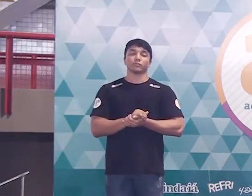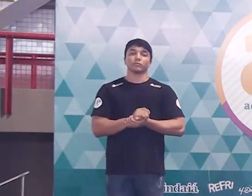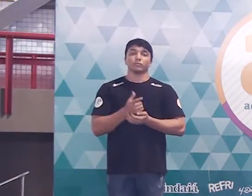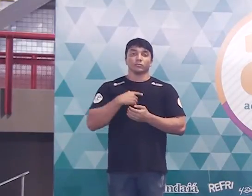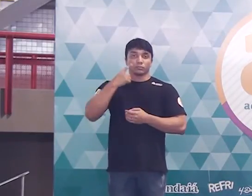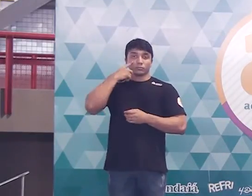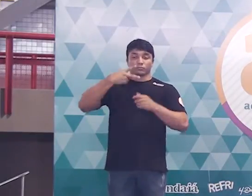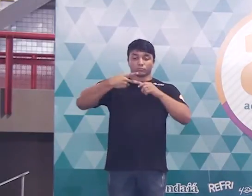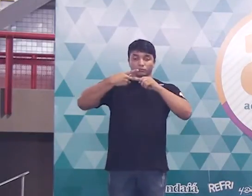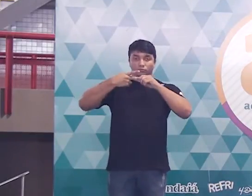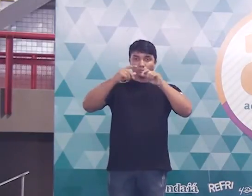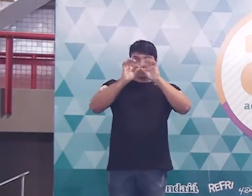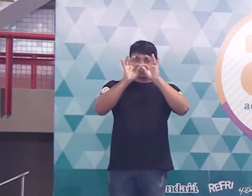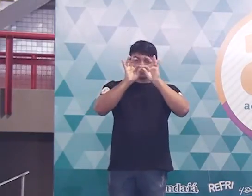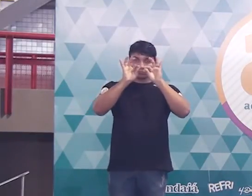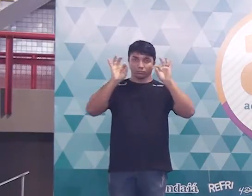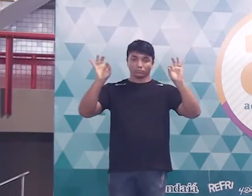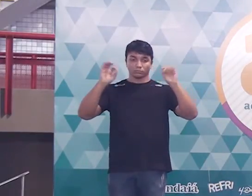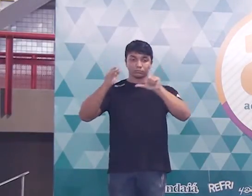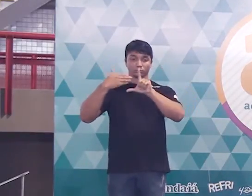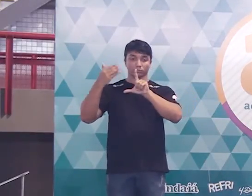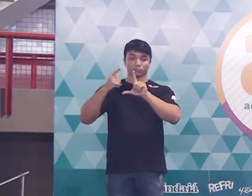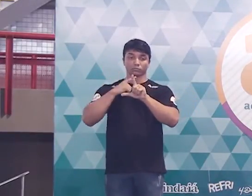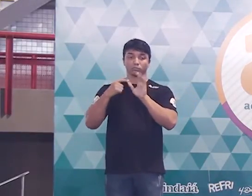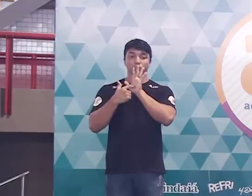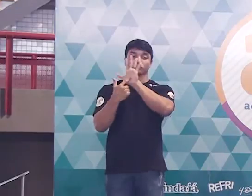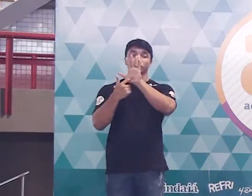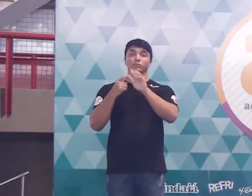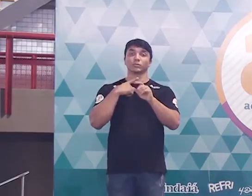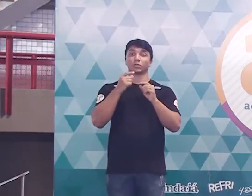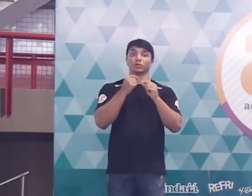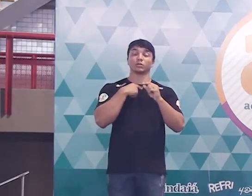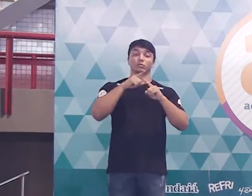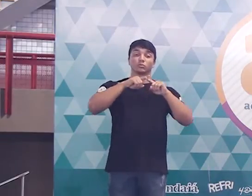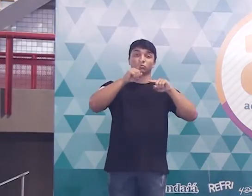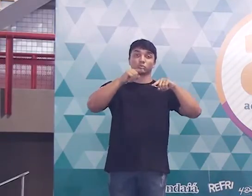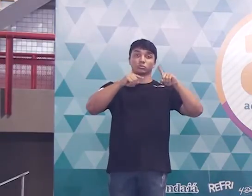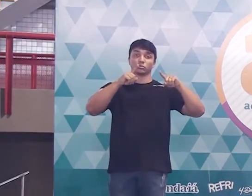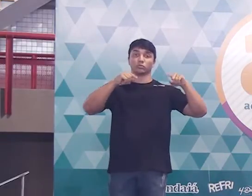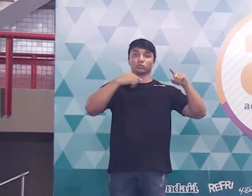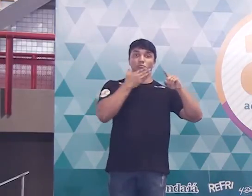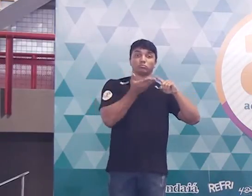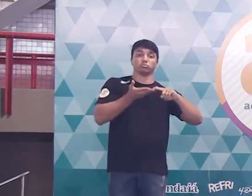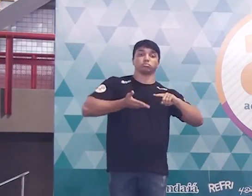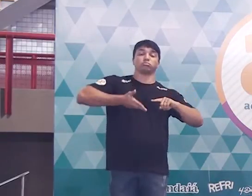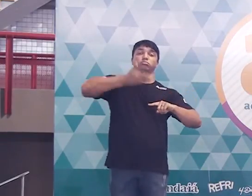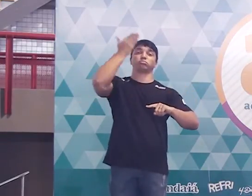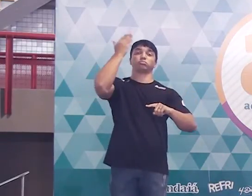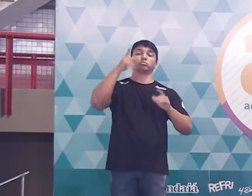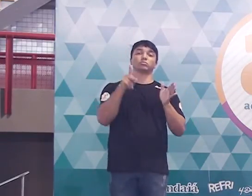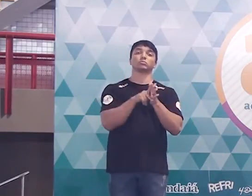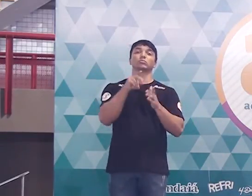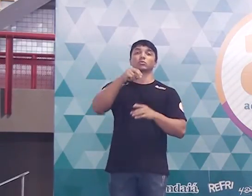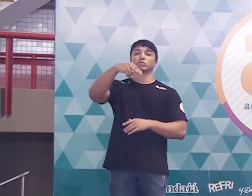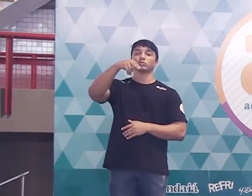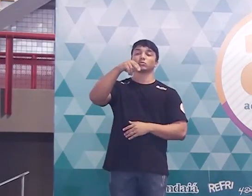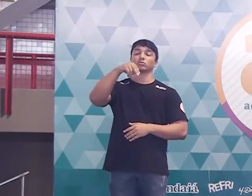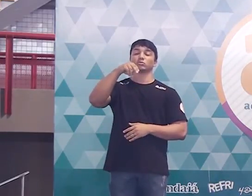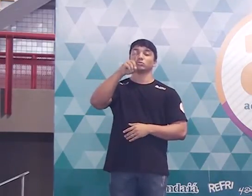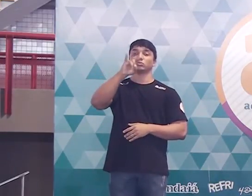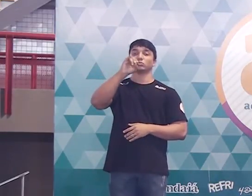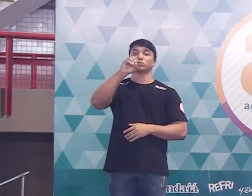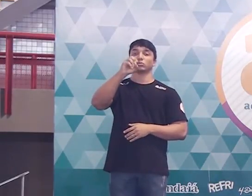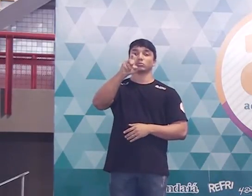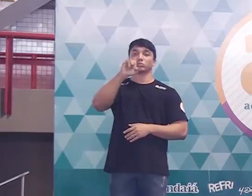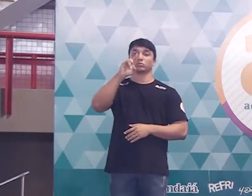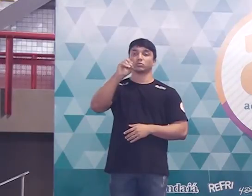na segunda linha aí do nosso slide, ele fala ali, ó, elevados níveis de dióxido de quê?